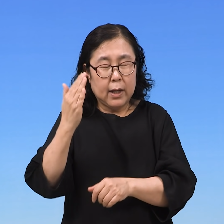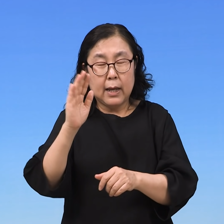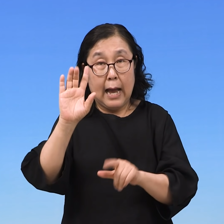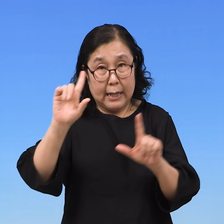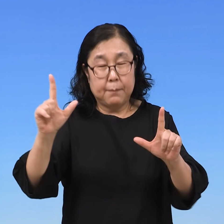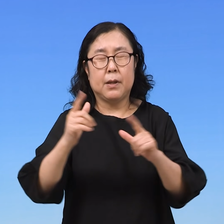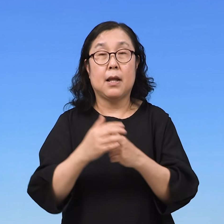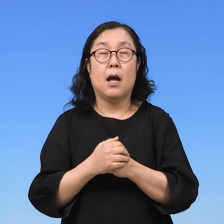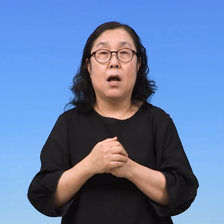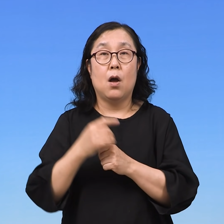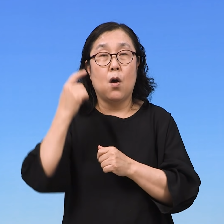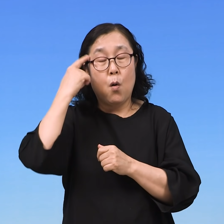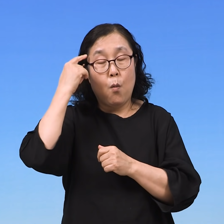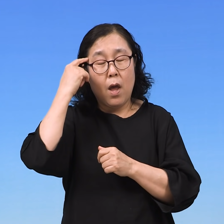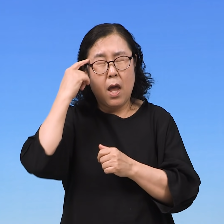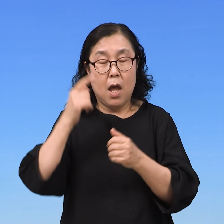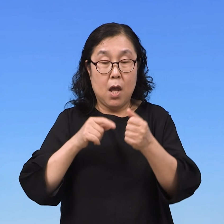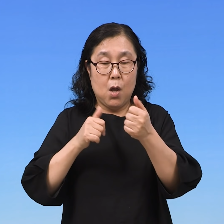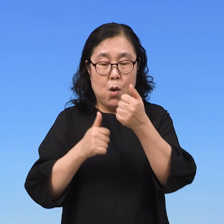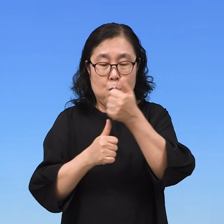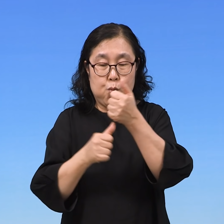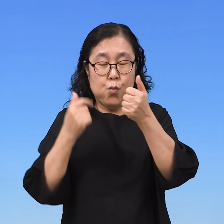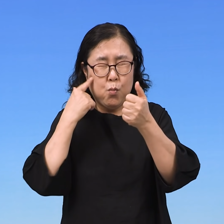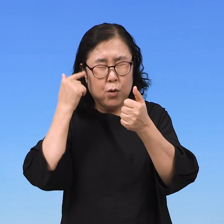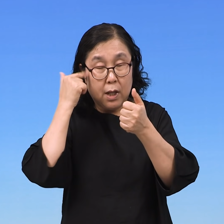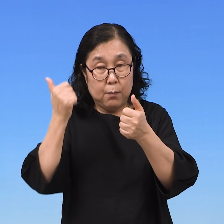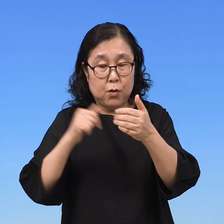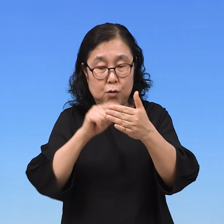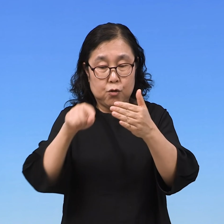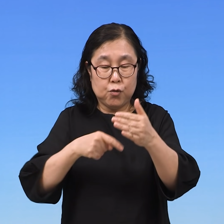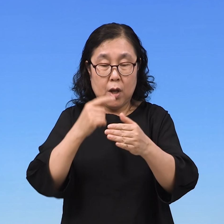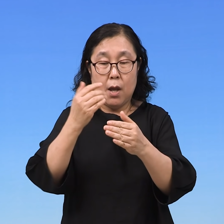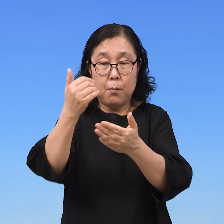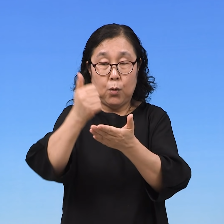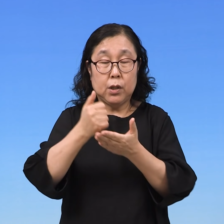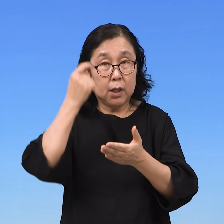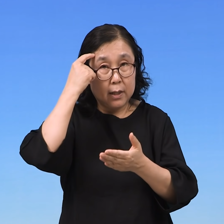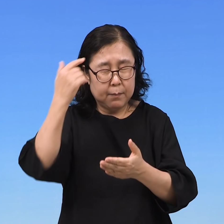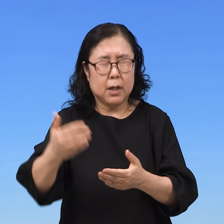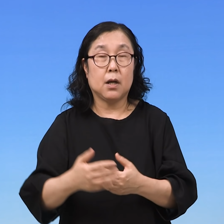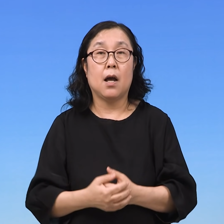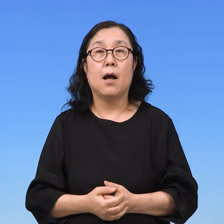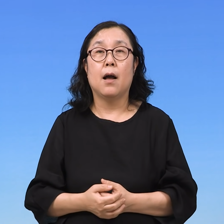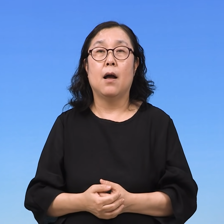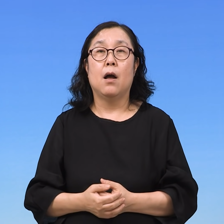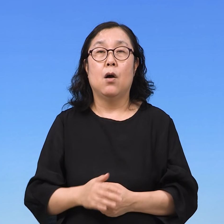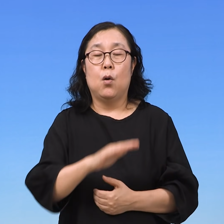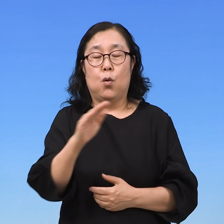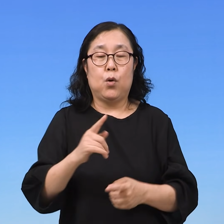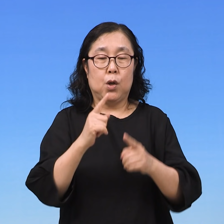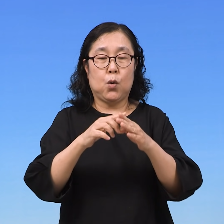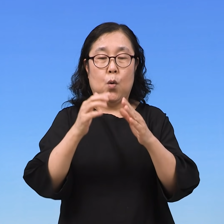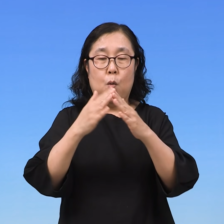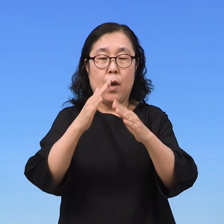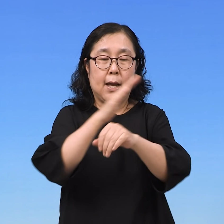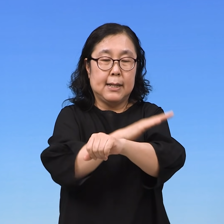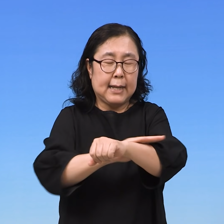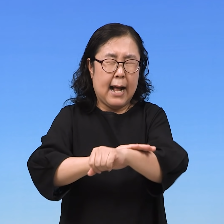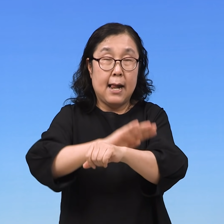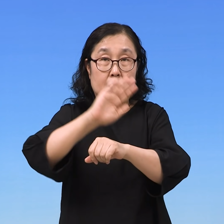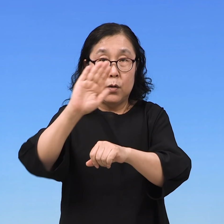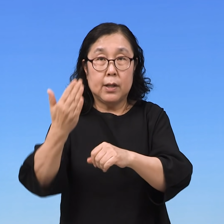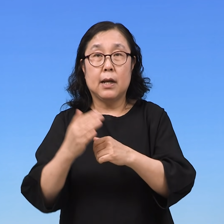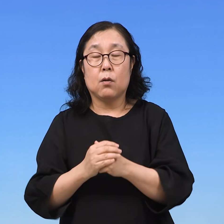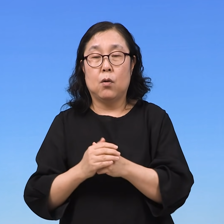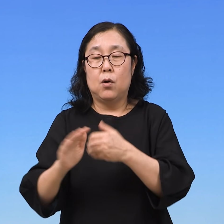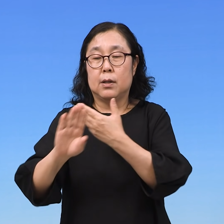29분을 모시지 않고 왜 부교역자 중에 이거를 모시기로 했느냐? 전에 말씀드렸죠. 우리 교회 잘 되자고